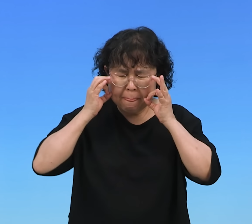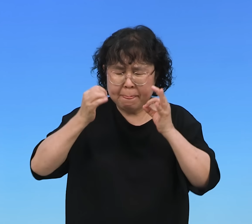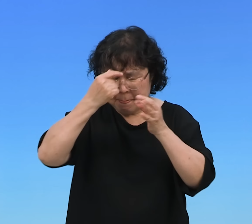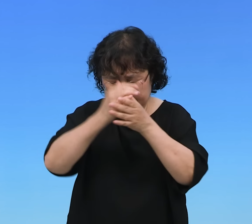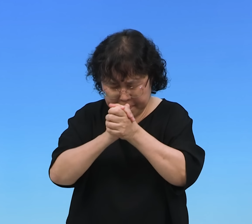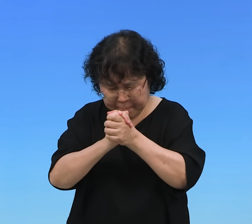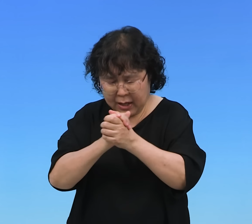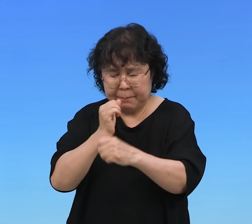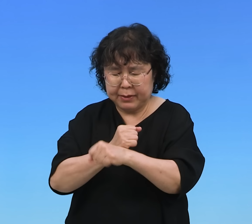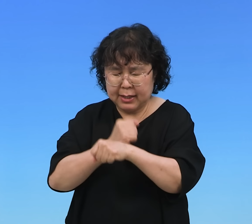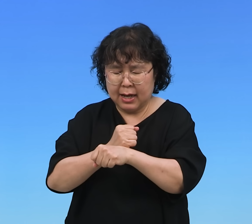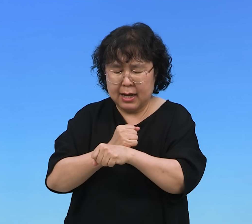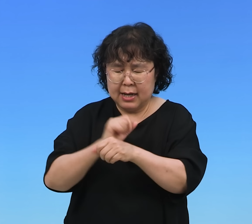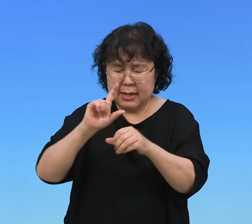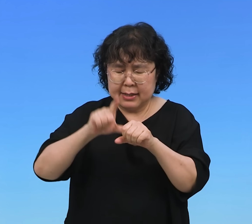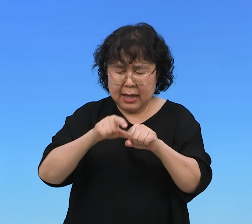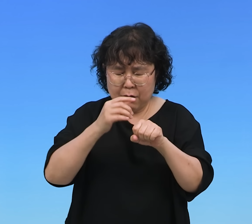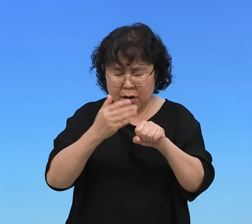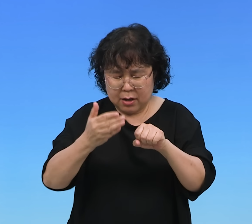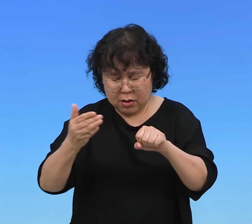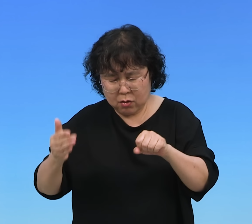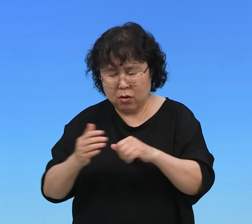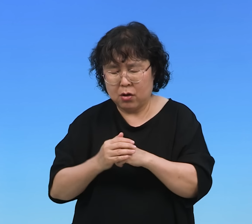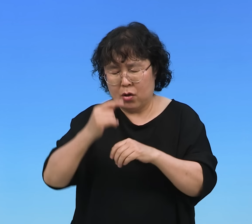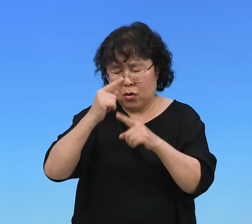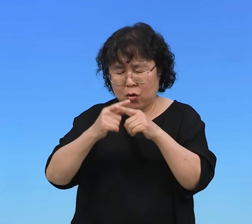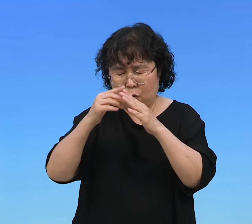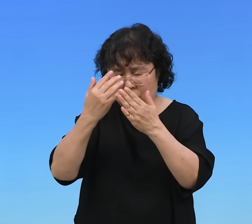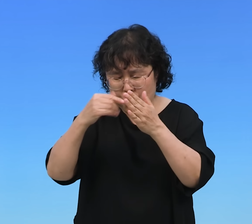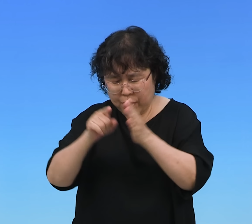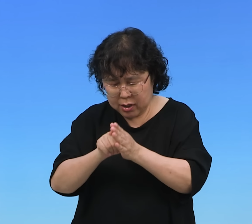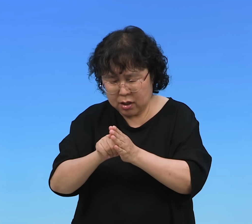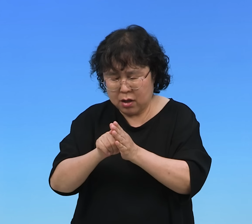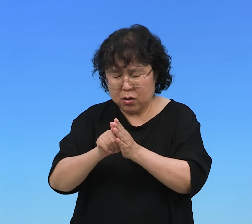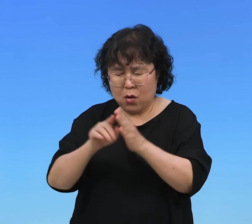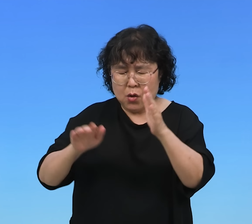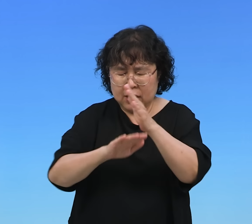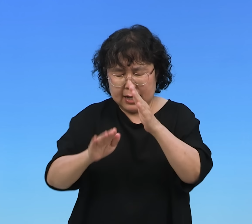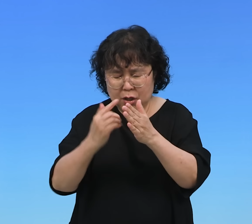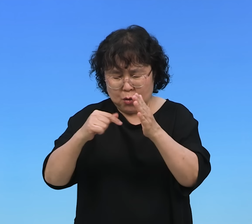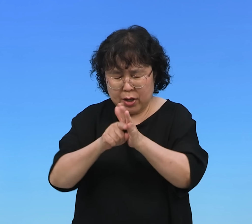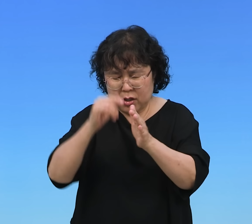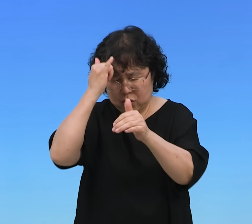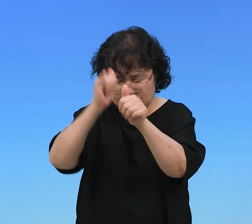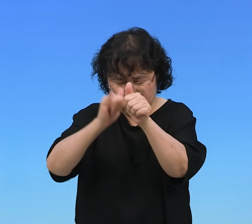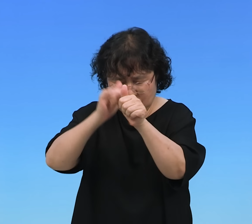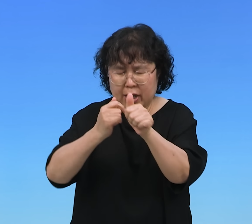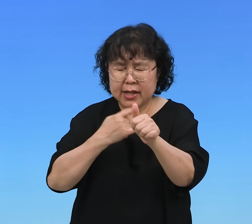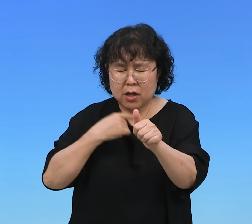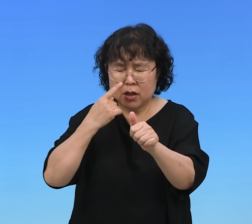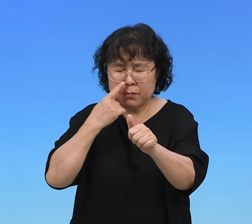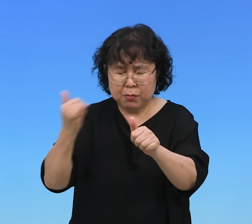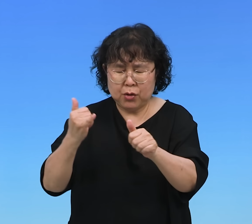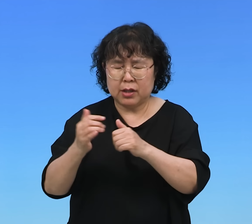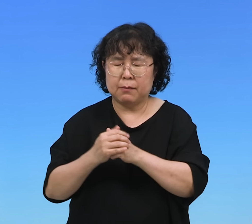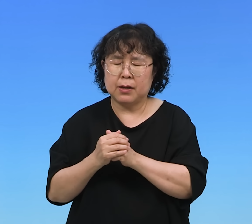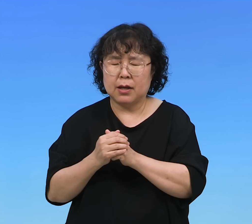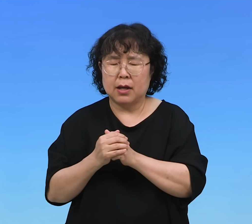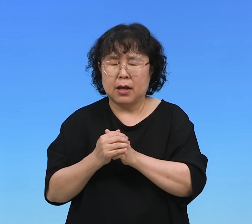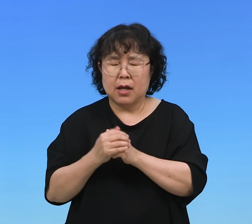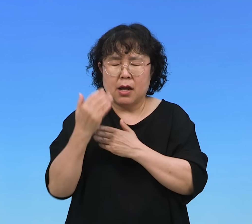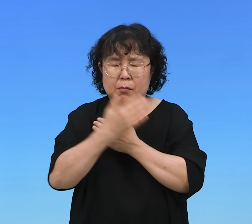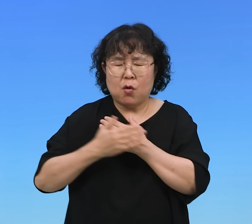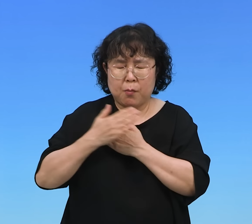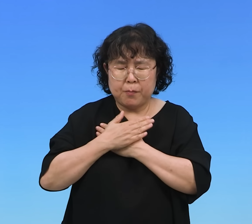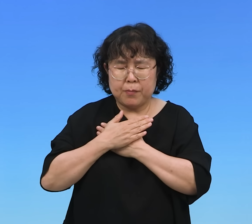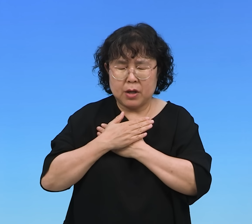간절히 기도합니다. 세월이 흐르고 교회를 위하여 그렇게, 가정을 위하여 그렇게 충성했던 우리 아버지 어머니 세대,